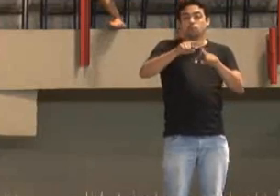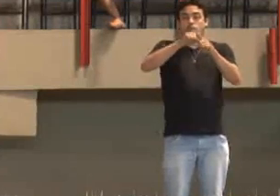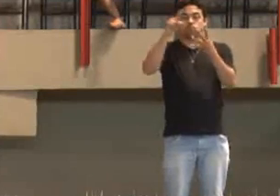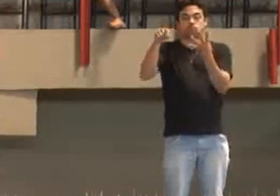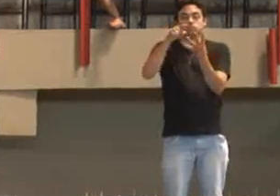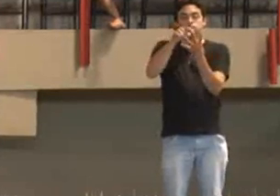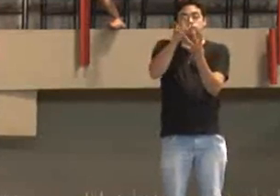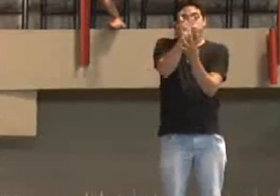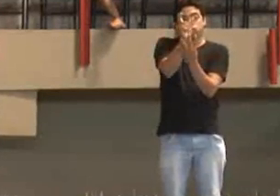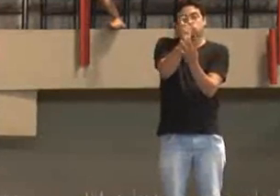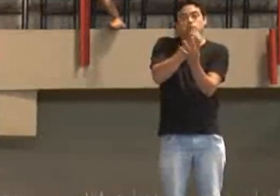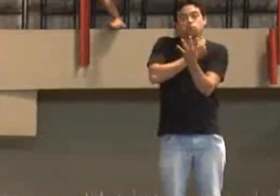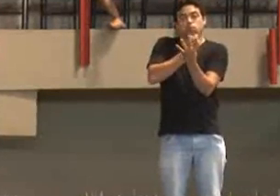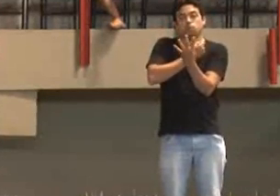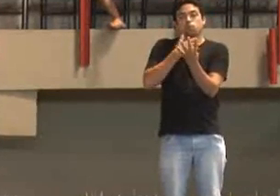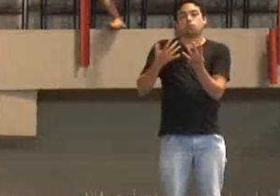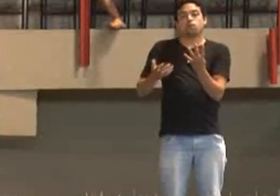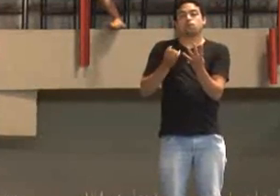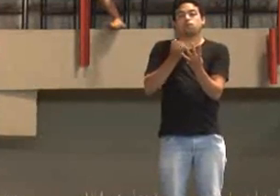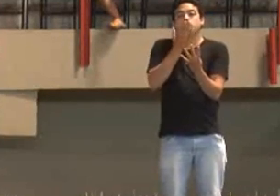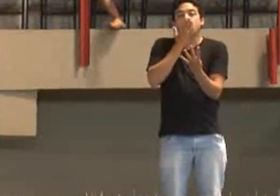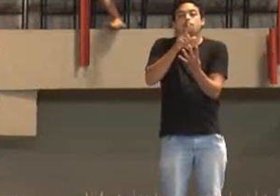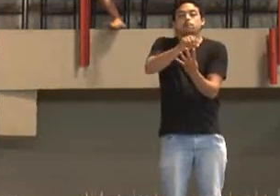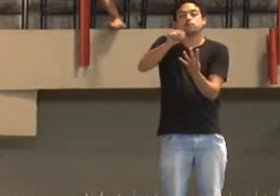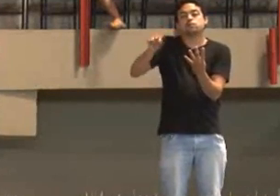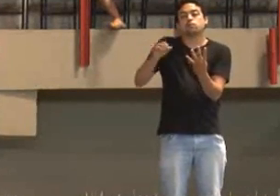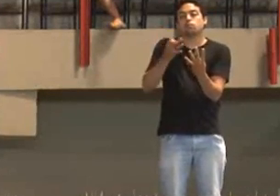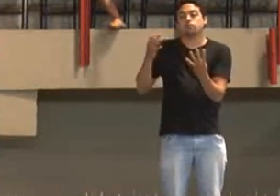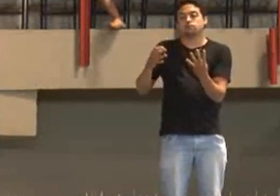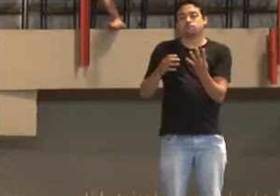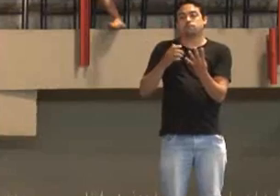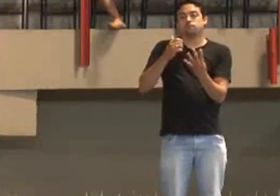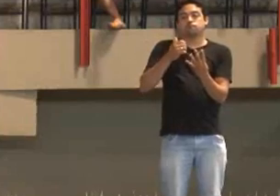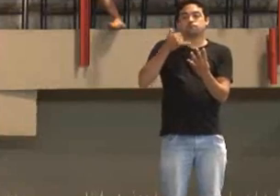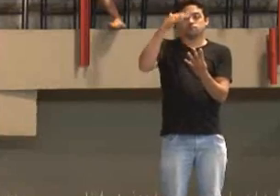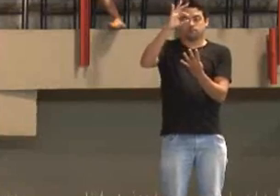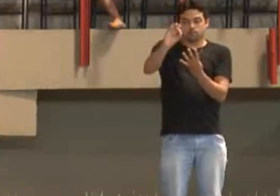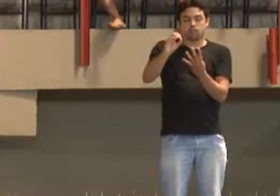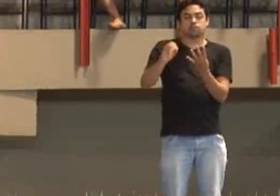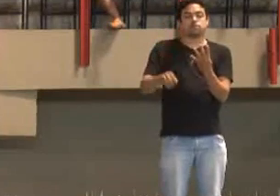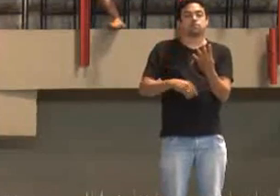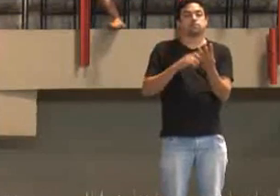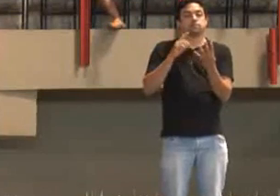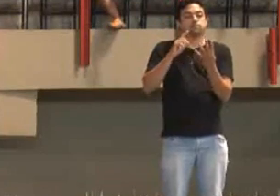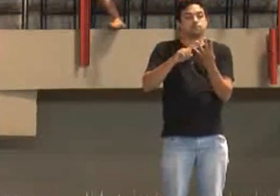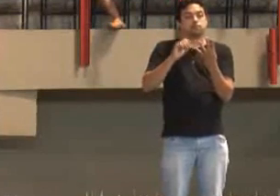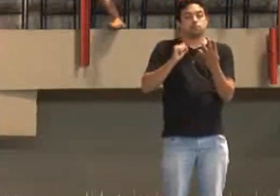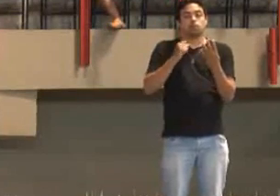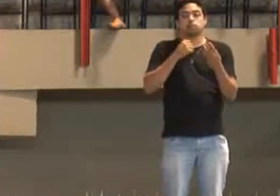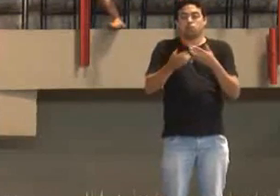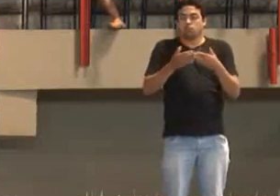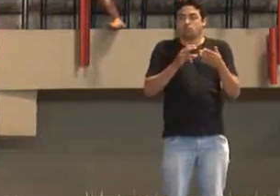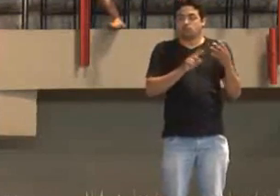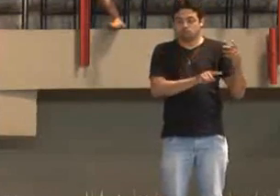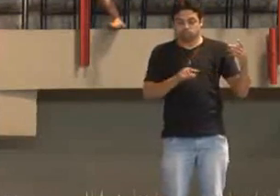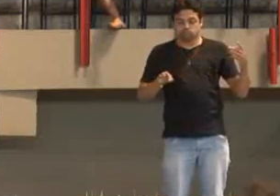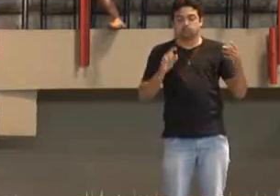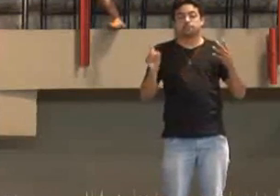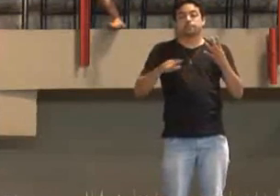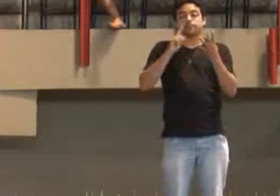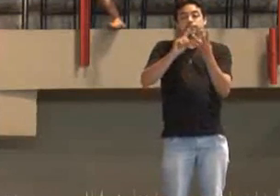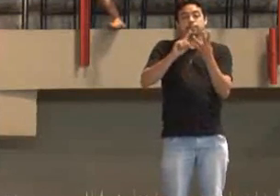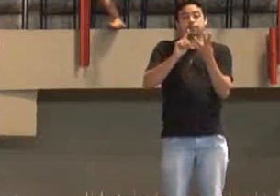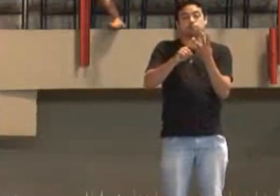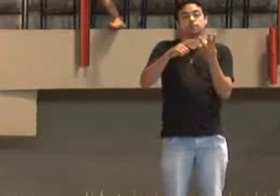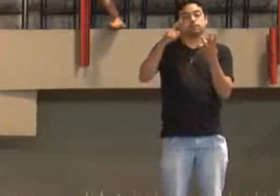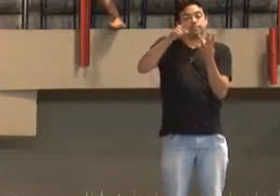algarismo. Quando eu for escolher o segundo algarismo, quantas opções eu tenho? Quantas? 10 também, pode ser qualquer um que eu usei. Quando eu for